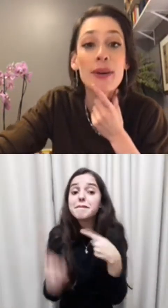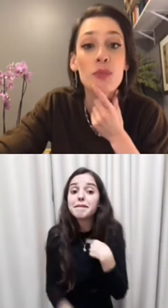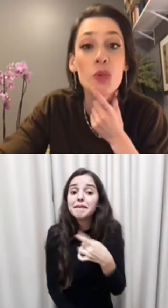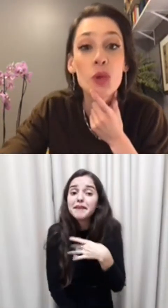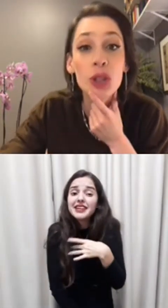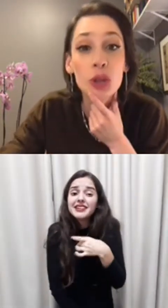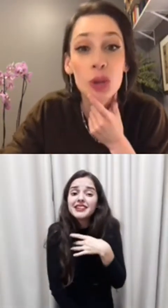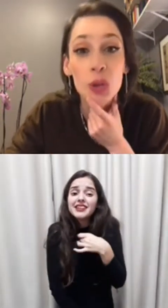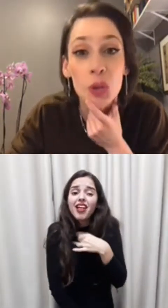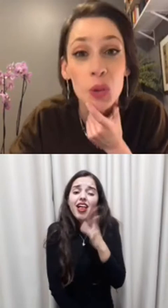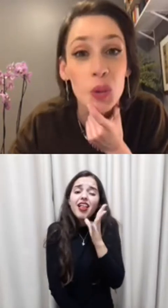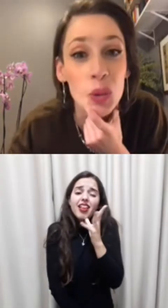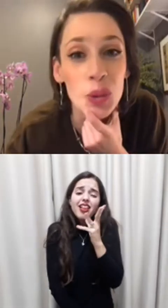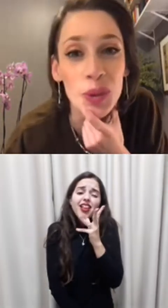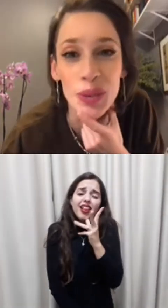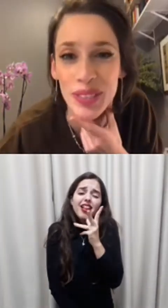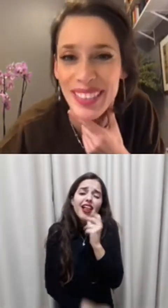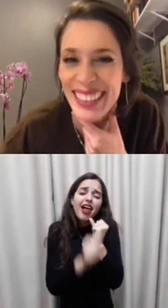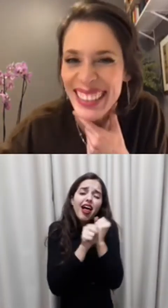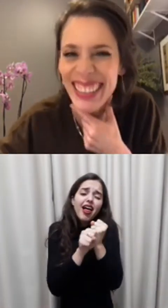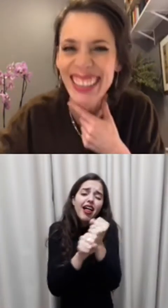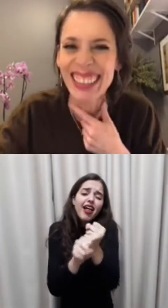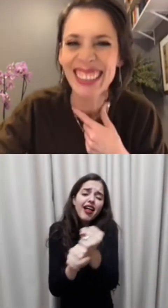demorar muito.